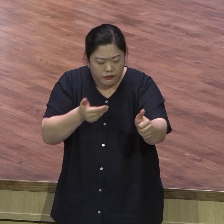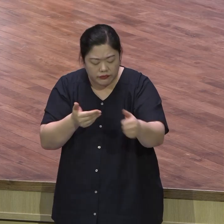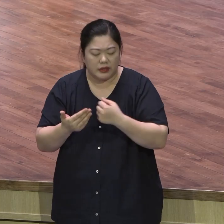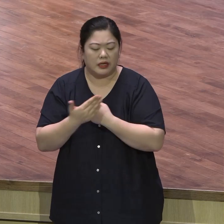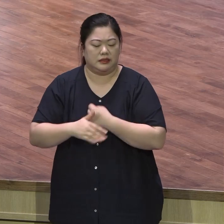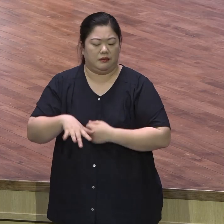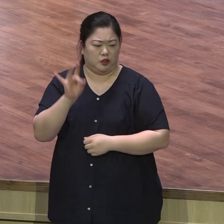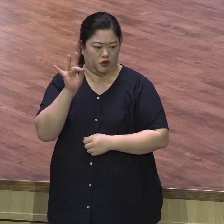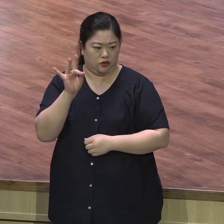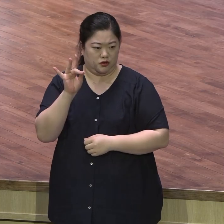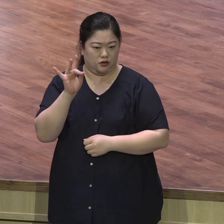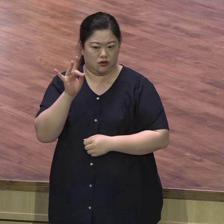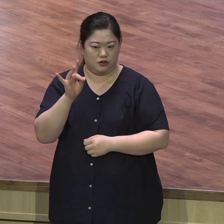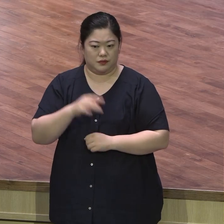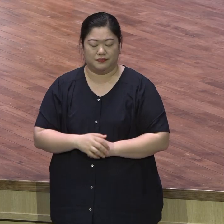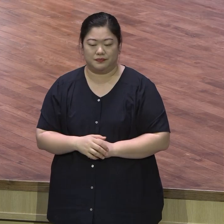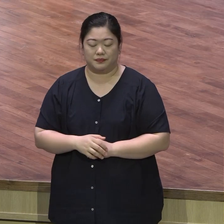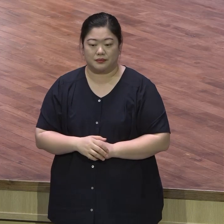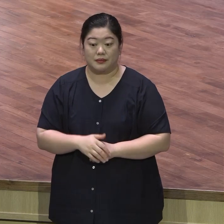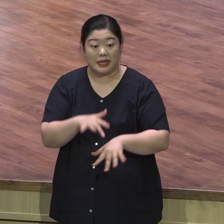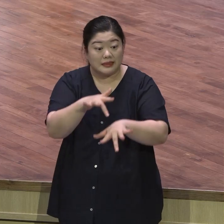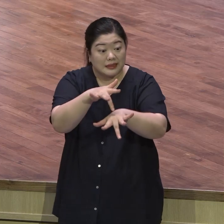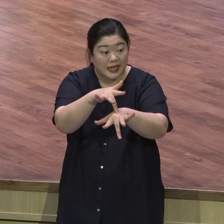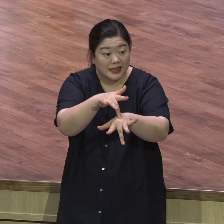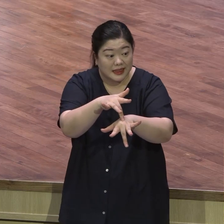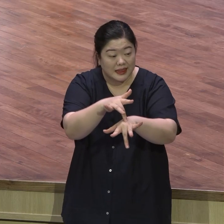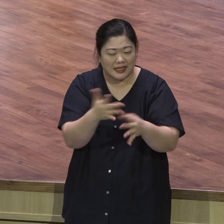사실 사단의 가장 전략적인 목표가 무엇이냐.